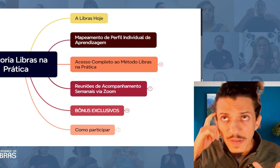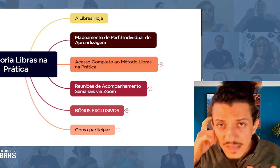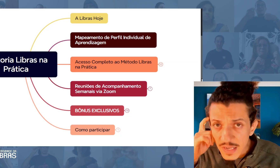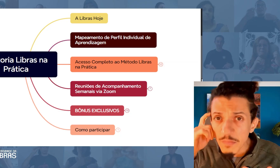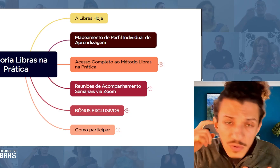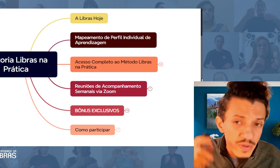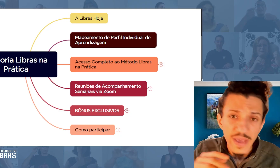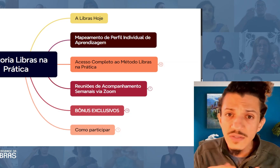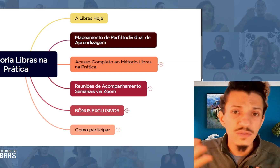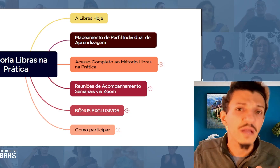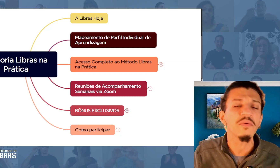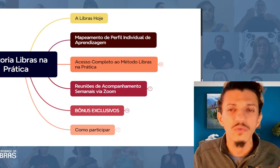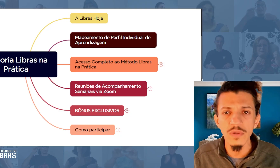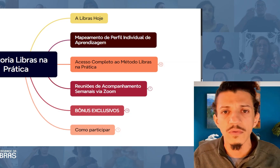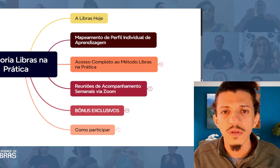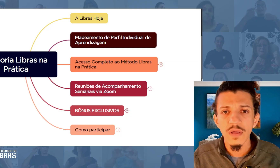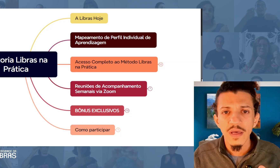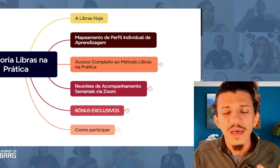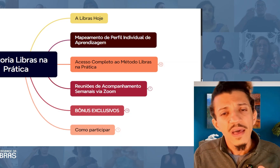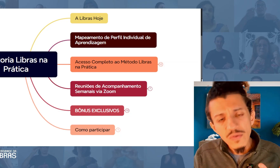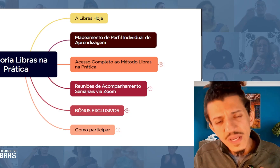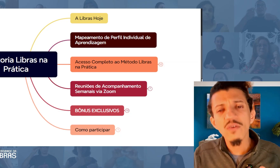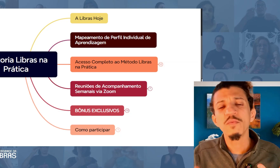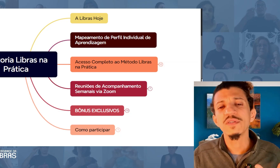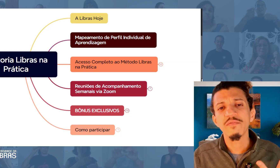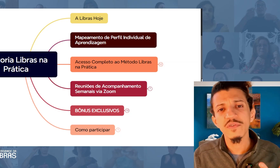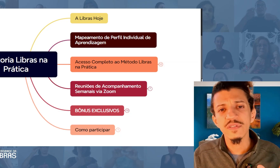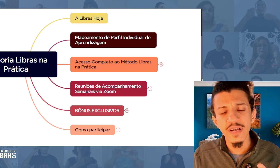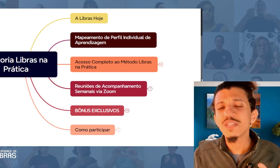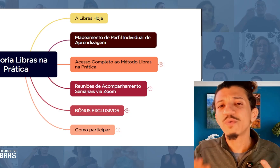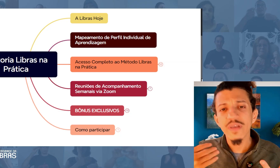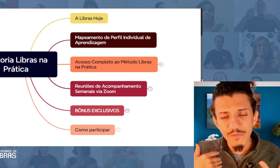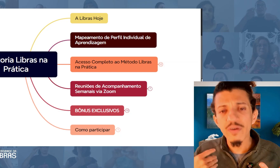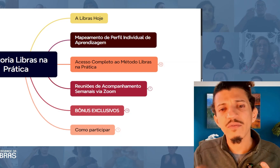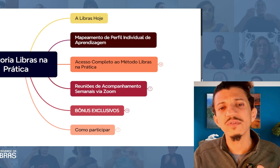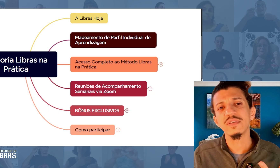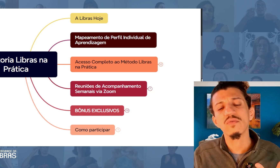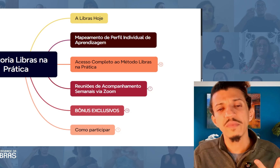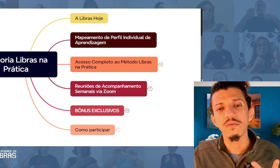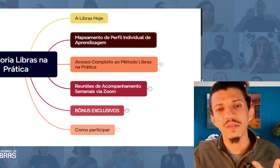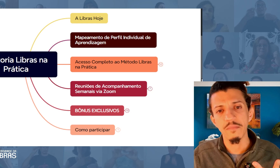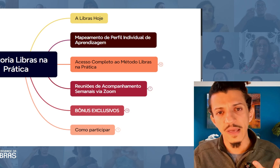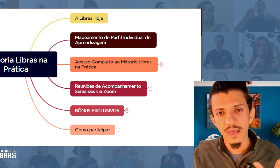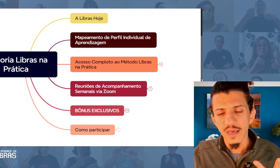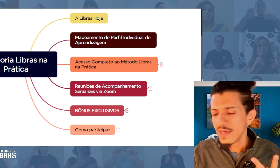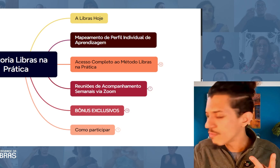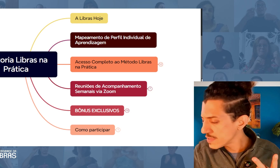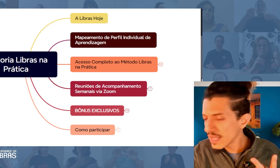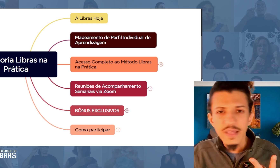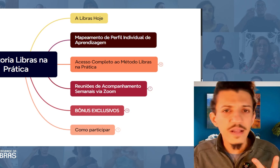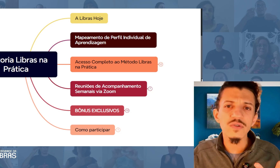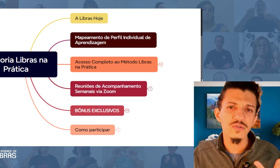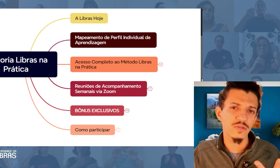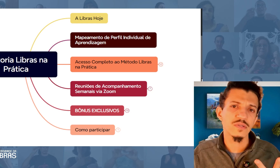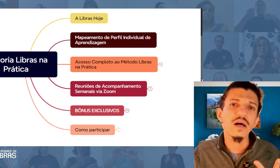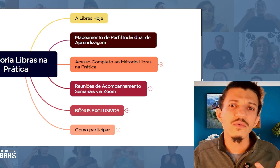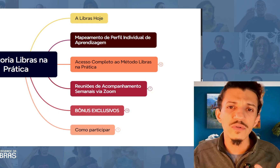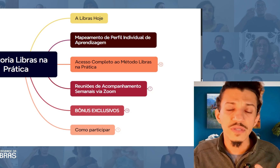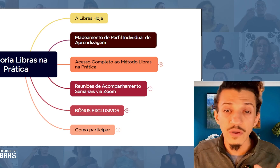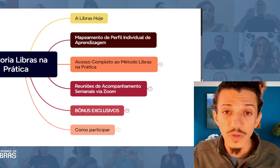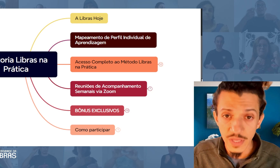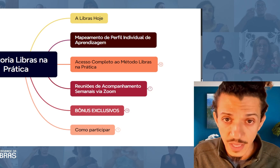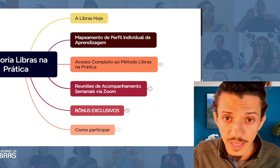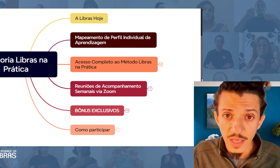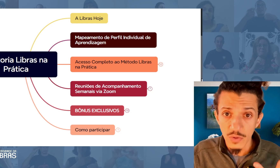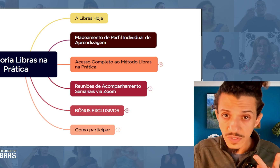Libras, pensando em português o tempo todo. Eu sei como isso é frustrante, porque foi o que aconteceu comigo também. E com centenas dos nossos alunos